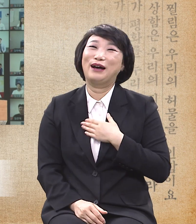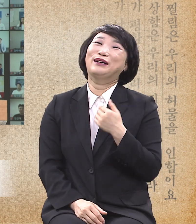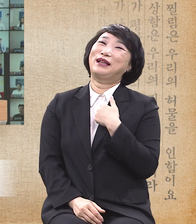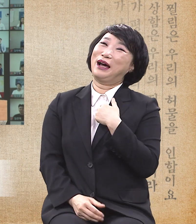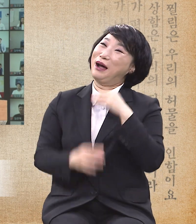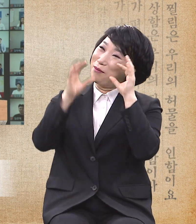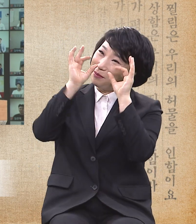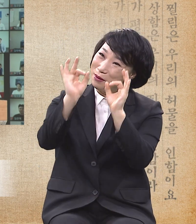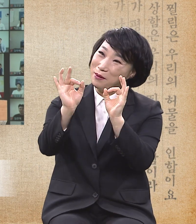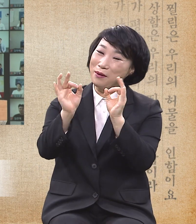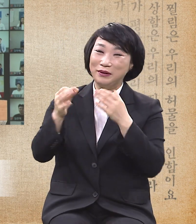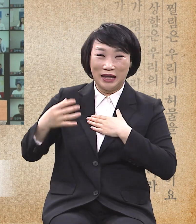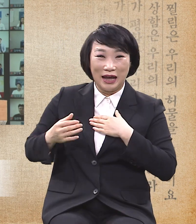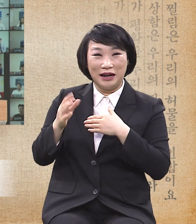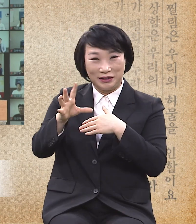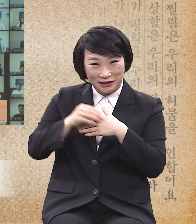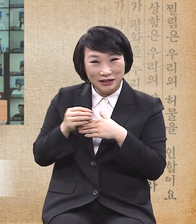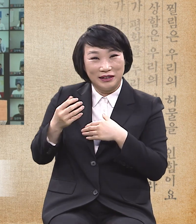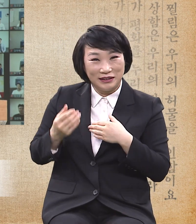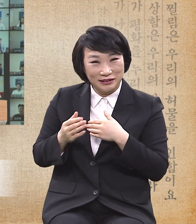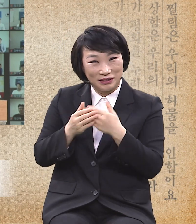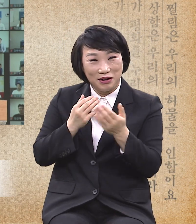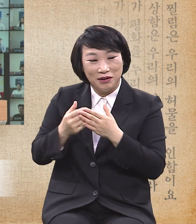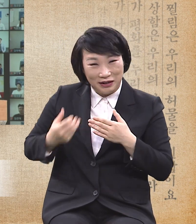나는 보았고 가졌다 이 말이죠.